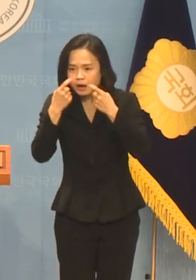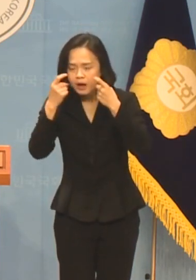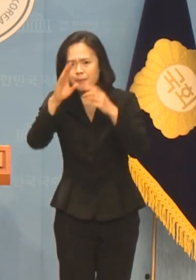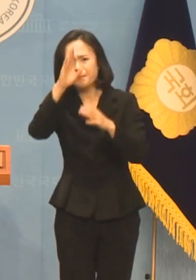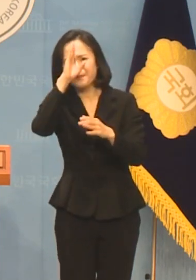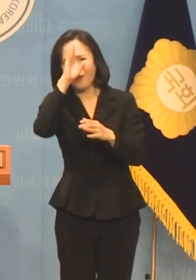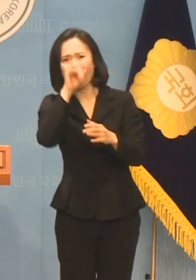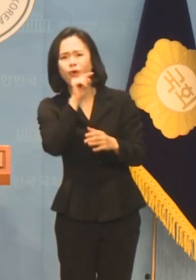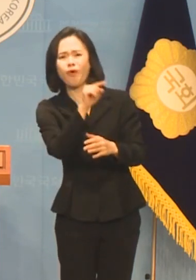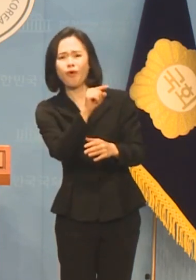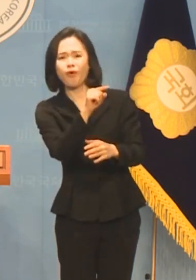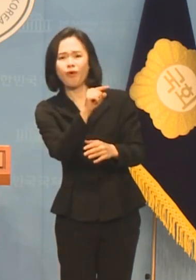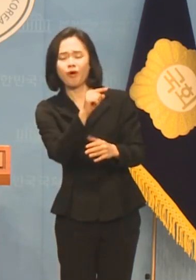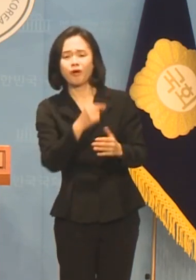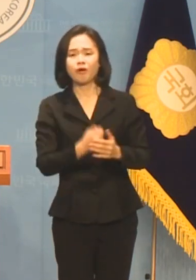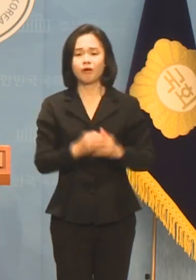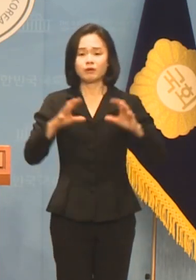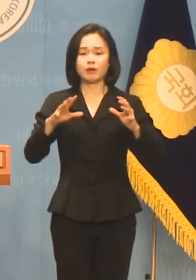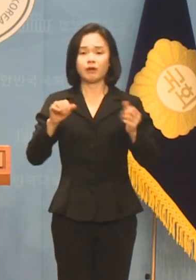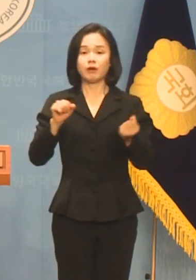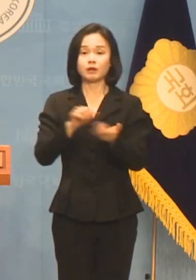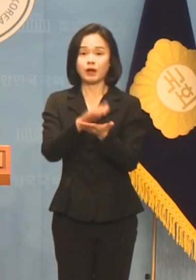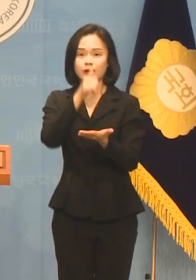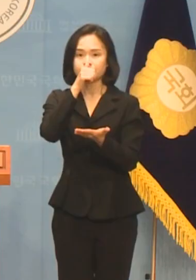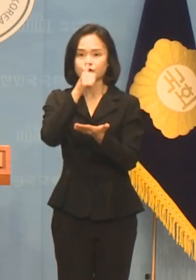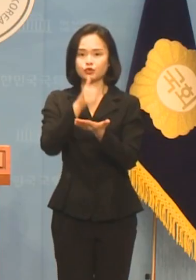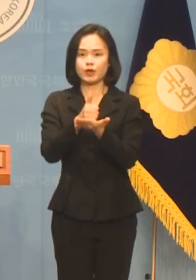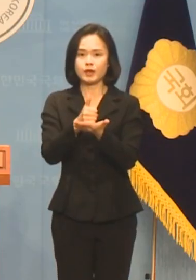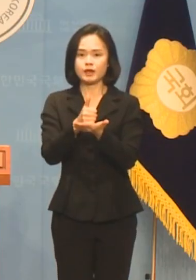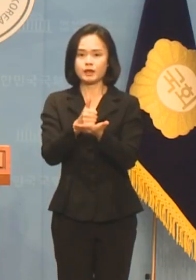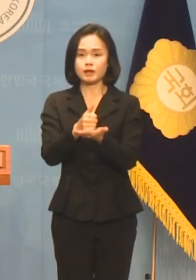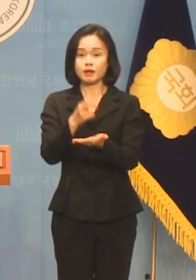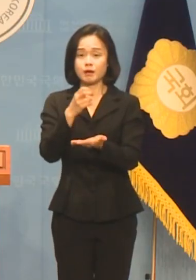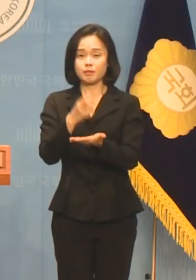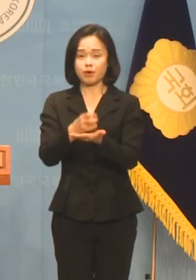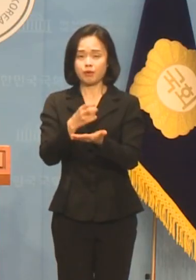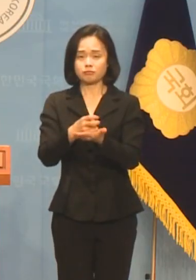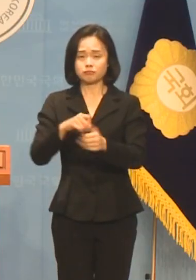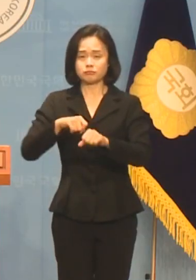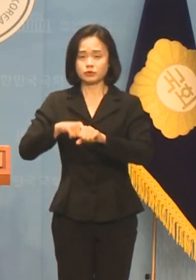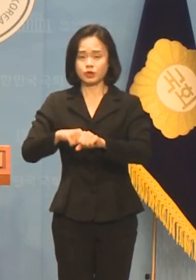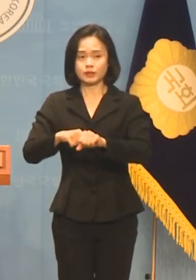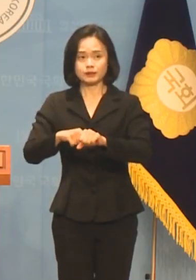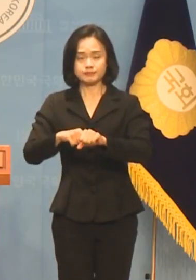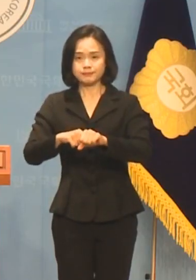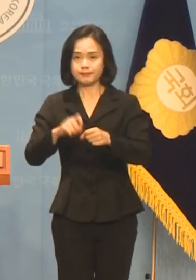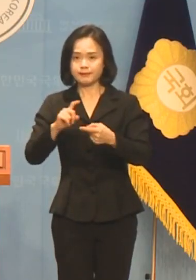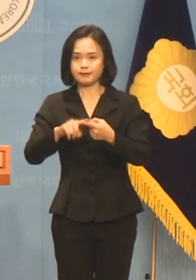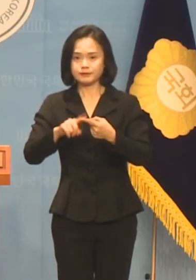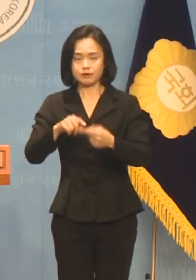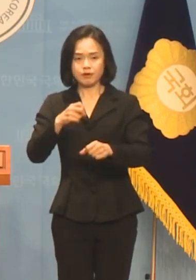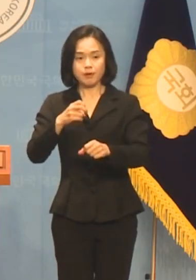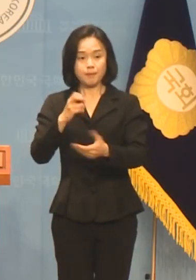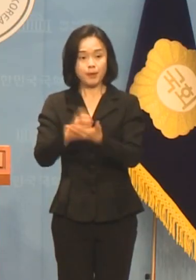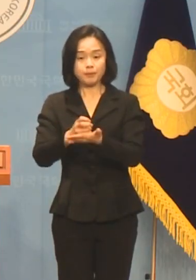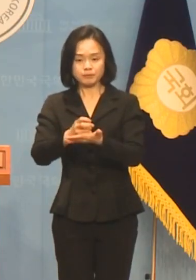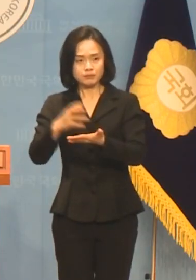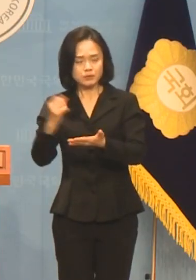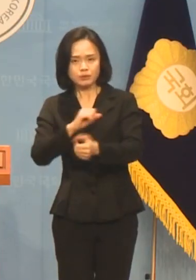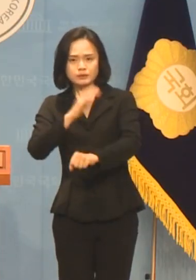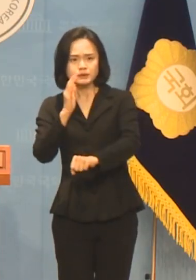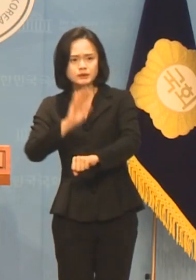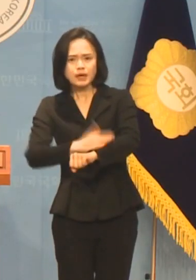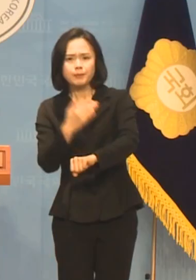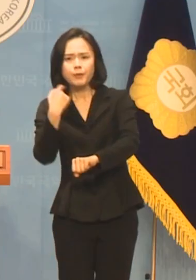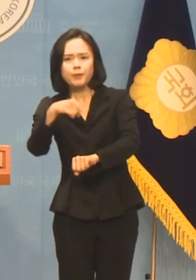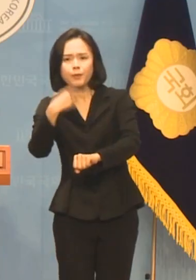된다면 내란죄에 대한 법적 책임을 윤석열 씨에게 물음과 동시에 저는 기술의 발전과